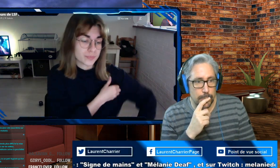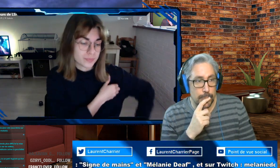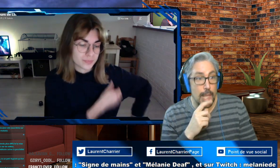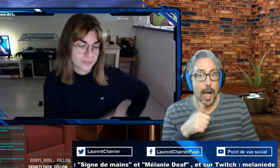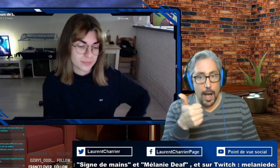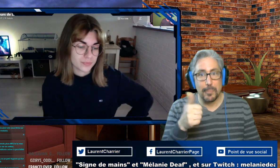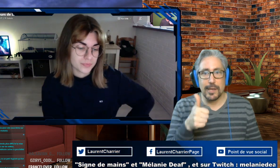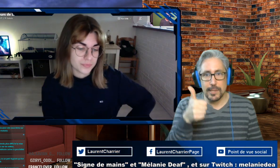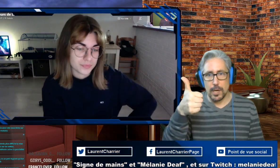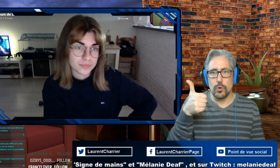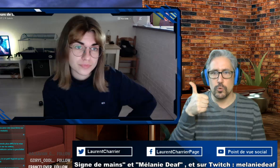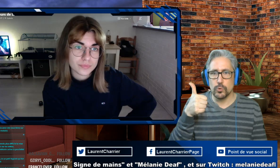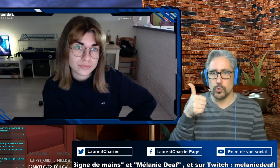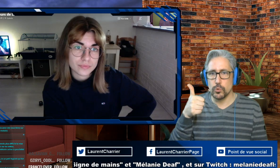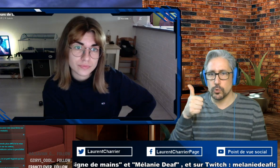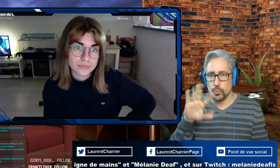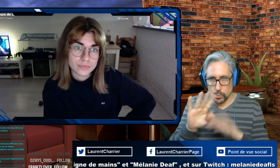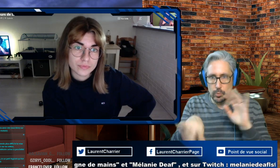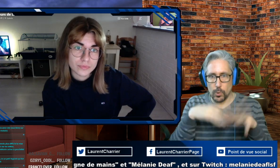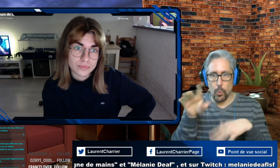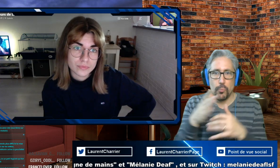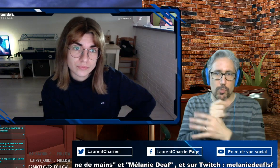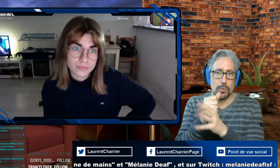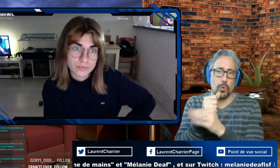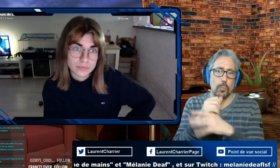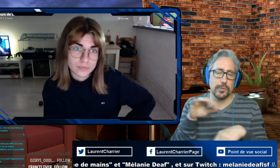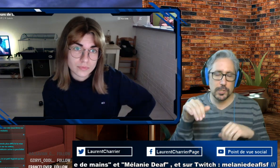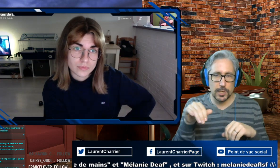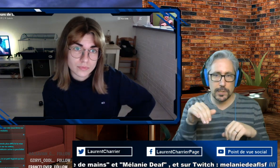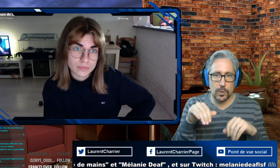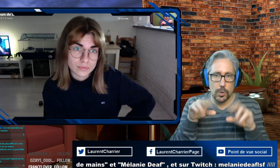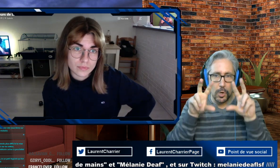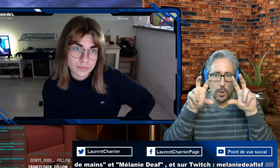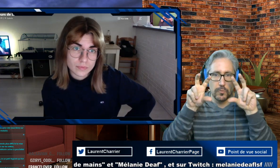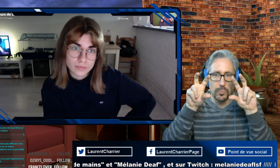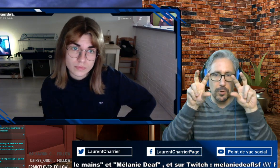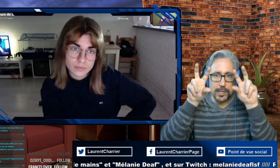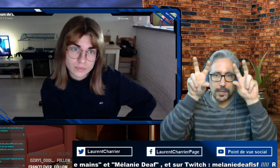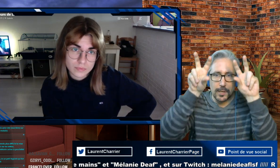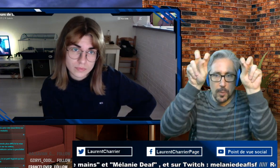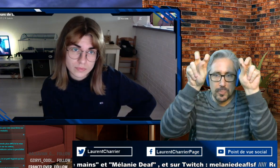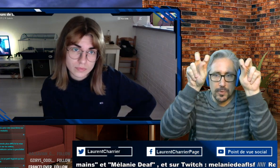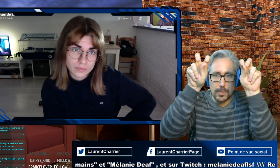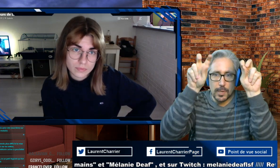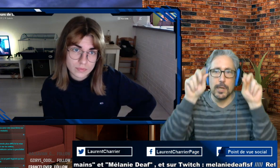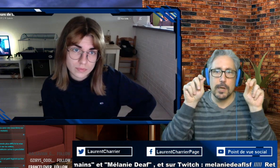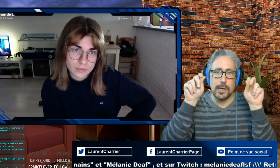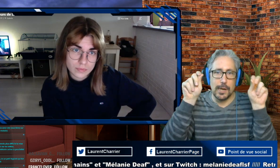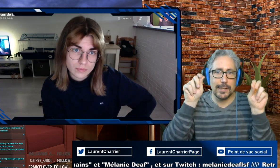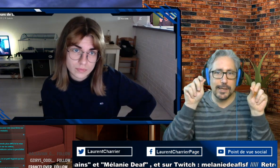dommage. Après, il y a une solution, donc on peut tricher, c'est-à-dire que vous prenez hop